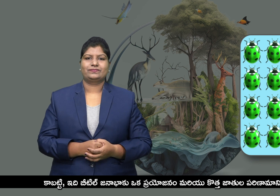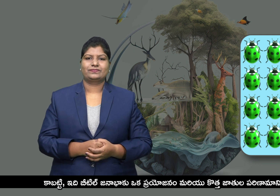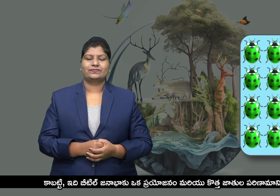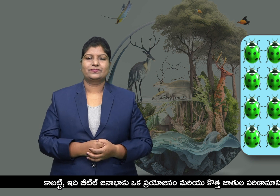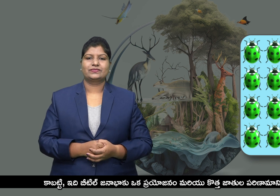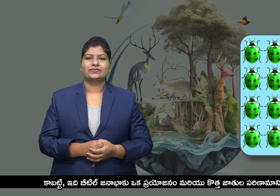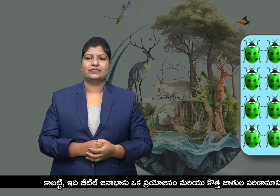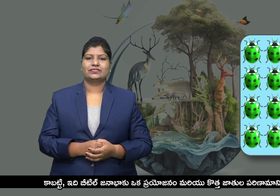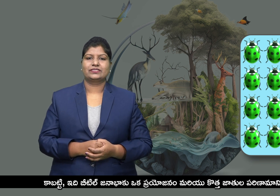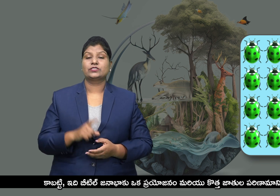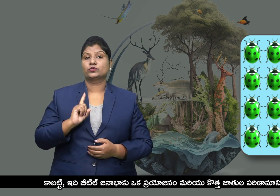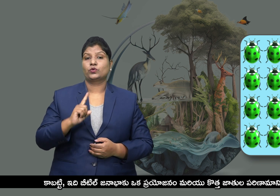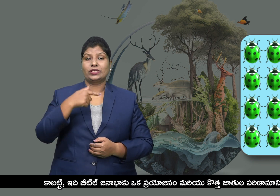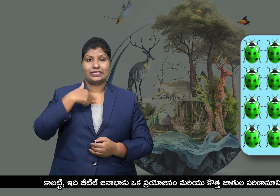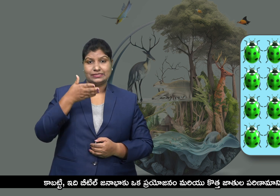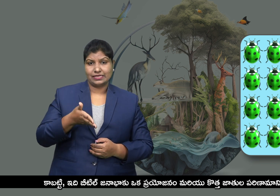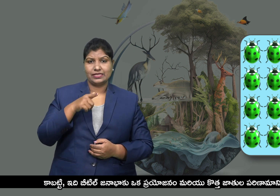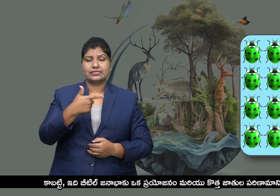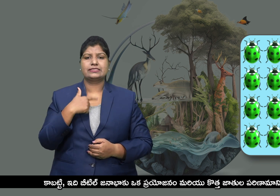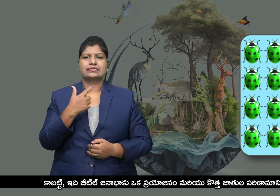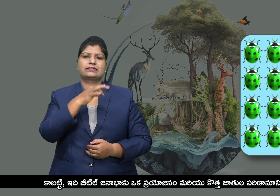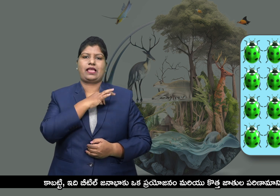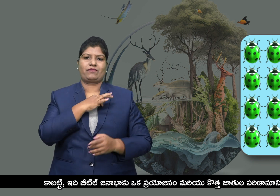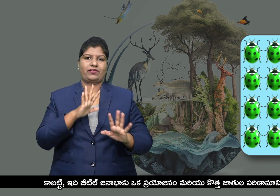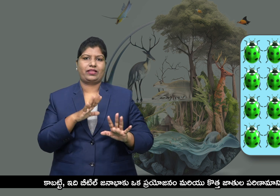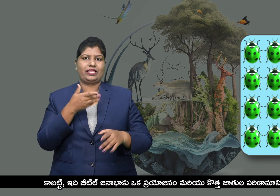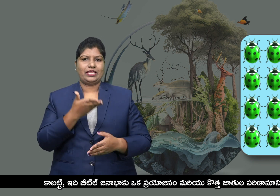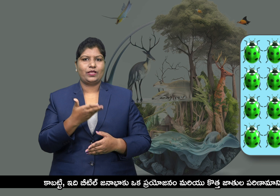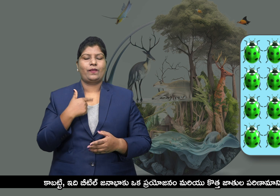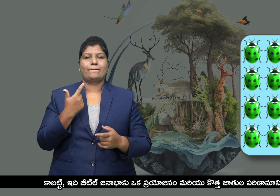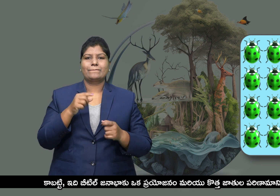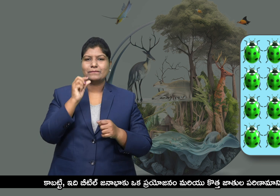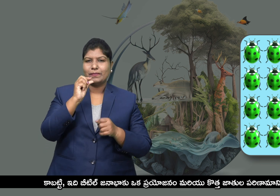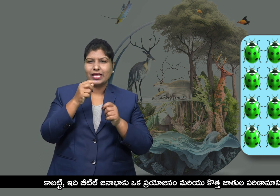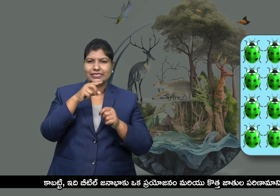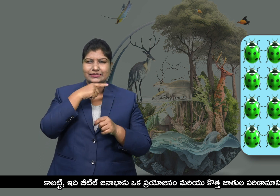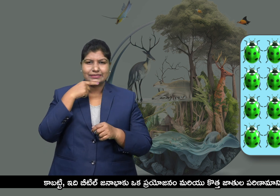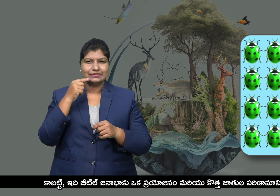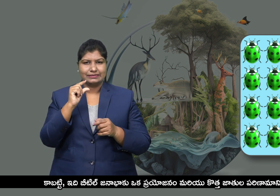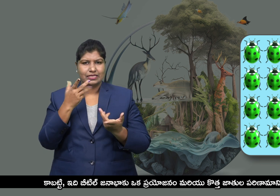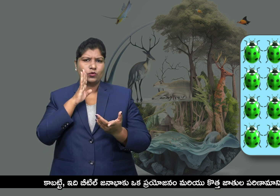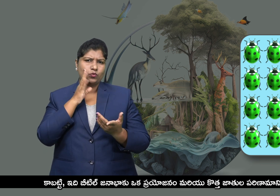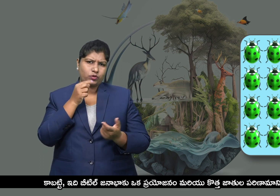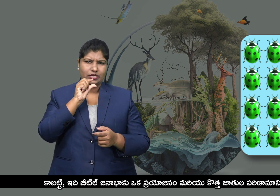కాబట్టి ఇది బీటల్ జనాభాకు ఒక ప్రయోజనం మరియు కొత్త జాతుల పరిణామానికి ఉదాహరణ.